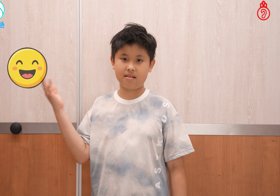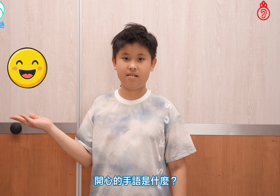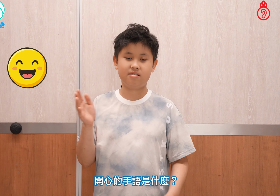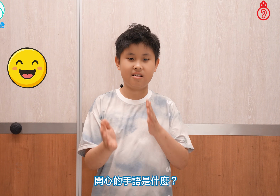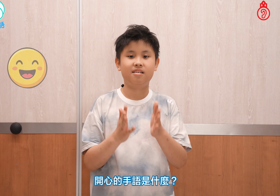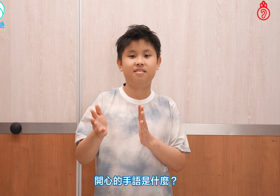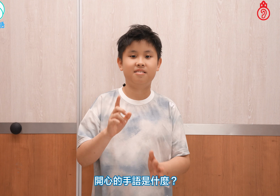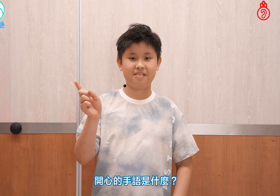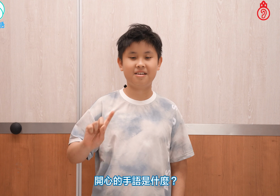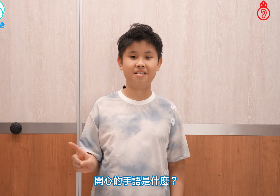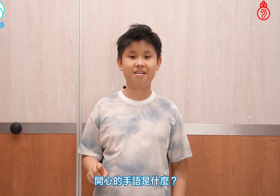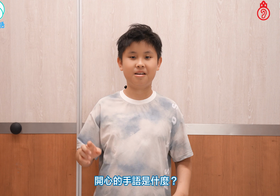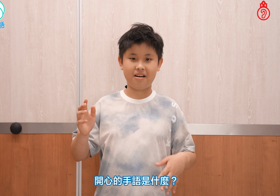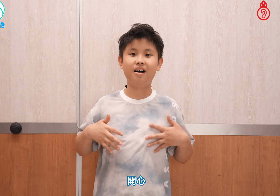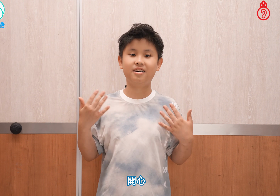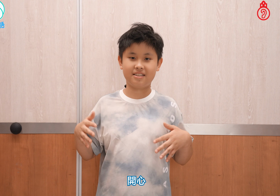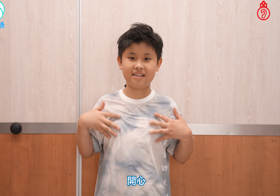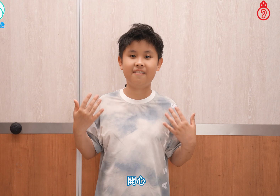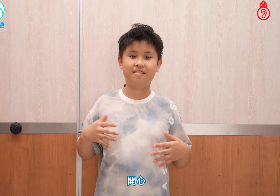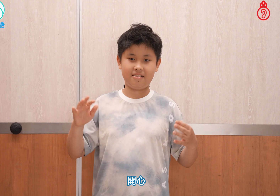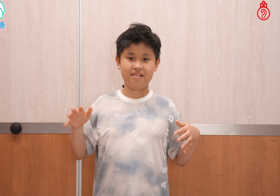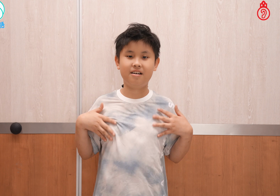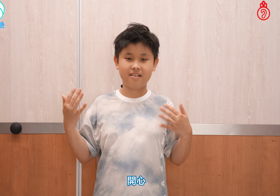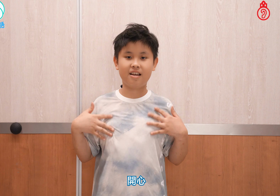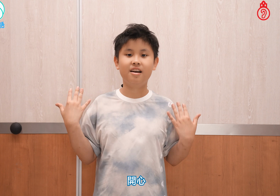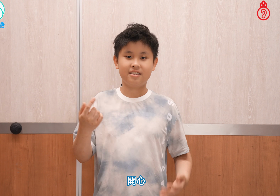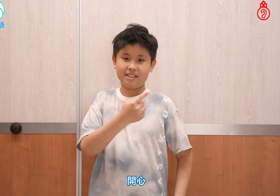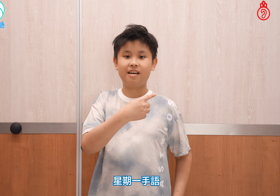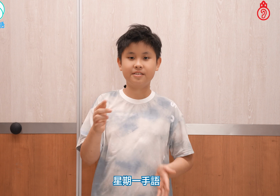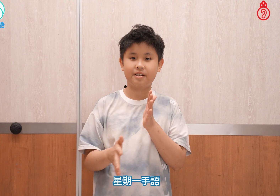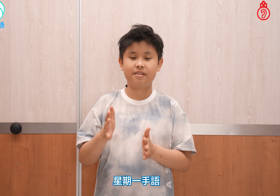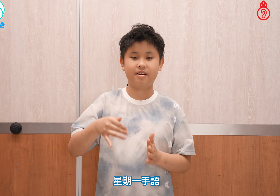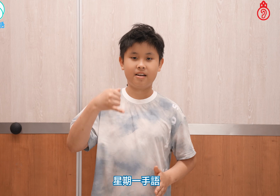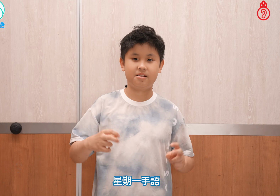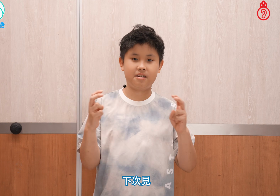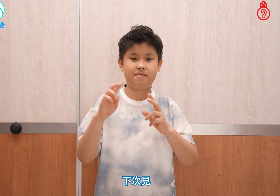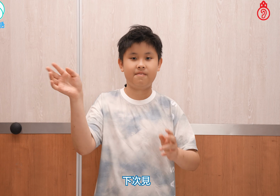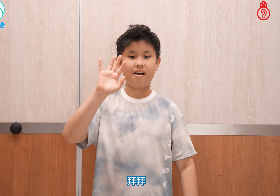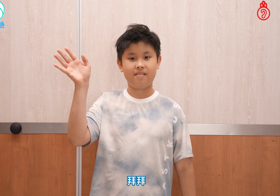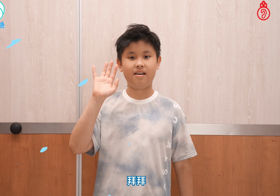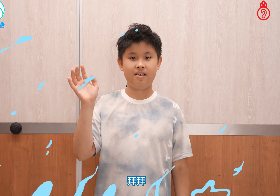開心嘅手語係咩呢？開心，開心。星期一手語，下次見，拜拜。